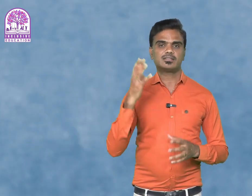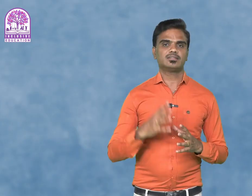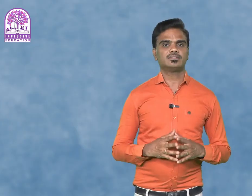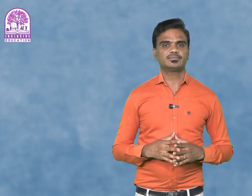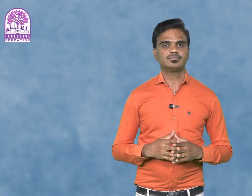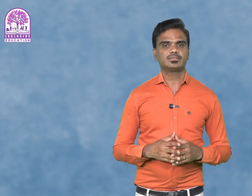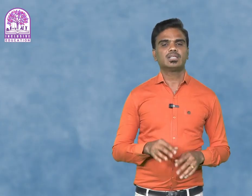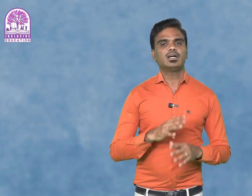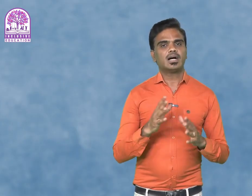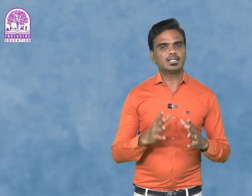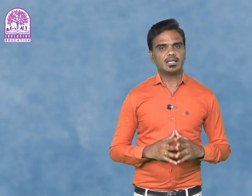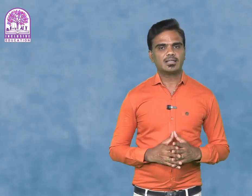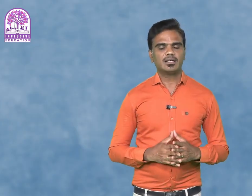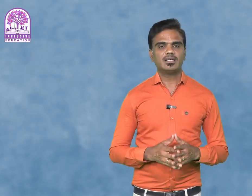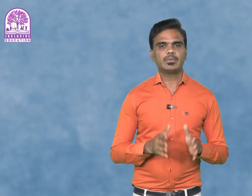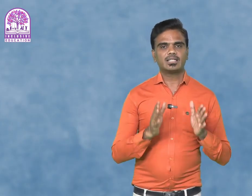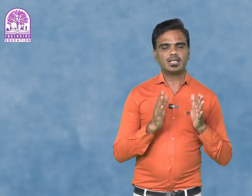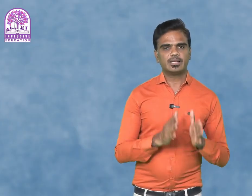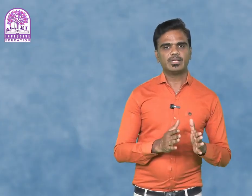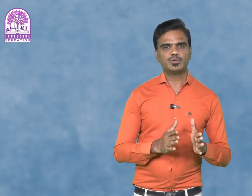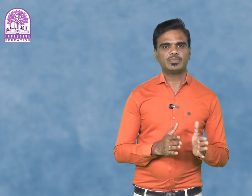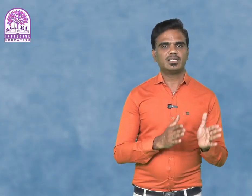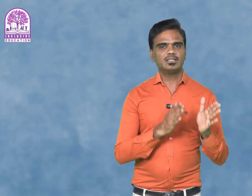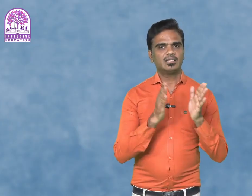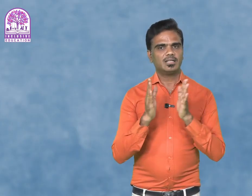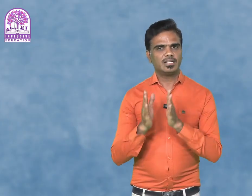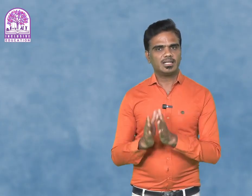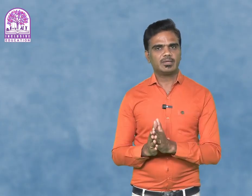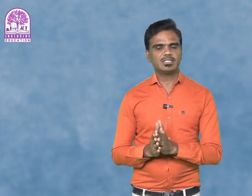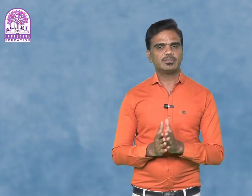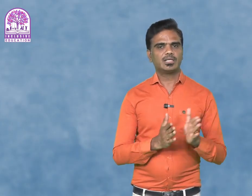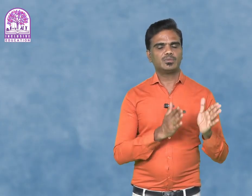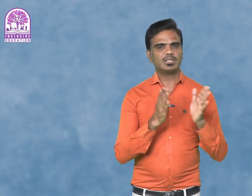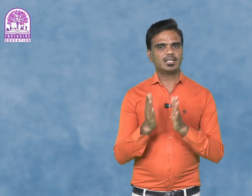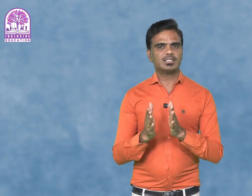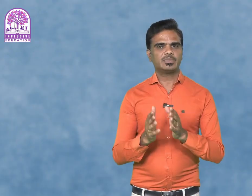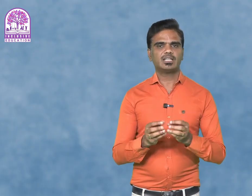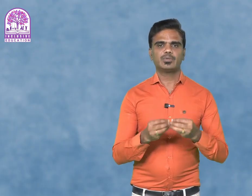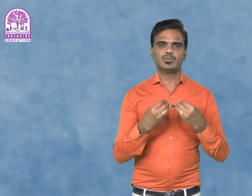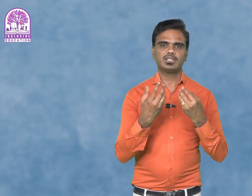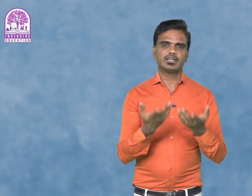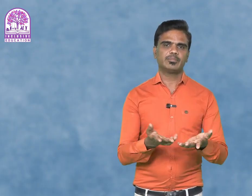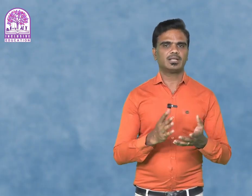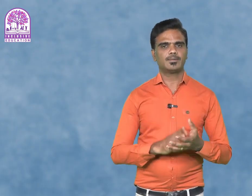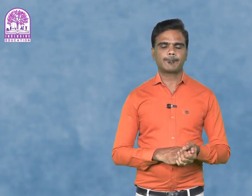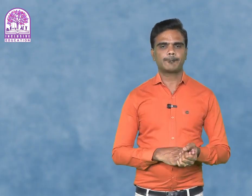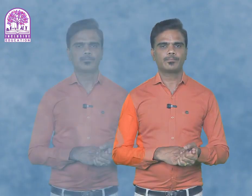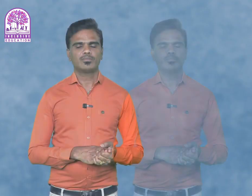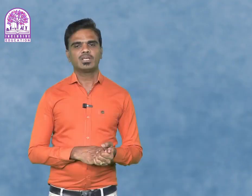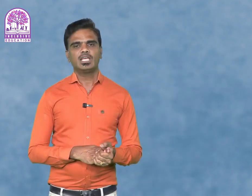இருக்குது. அந்த கலருக்கெலாம் நம்ம அது கலர் எப்படி இருக்கும் அப்படின்னு நீங்களே இமேஜின் பண்ணிக்கணும், நீங்களே கெஸ் பண்ணி என்ன பண்ணுவோம், அதை கன்வே பண்ணலாம். இப்போ